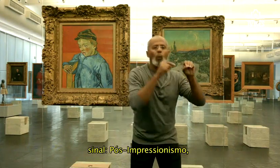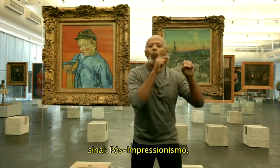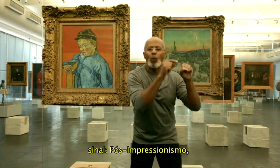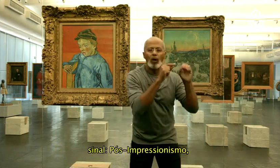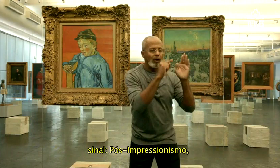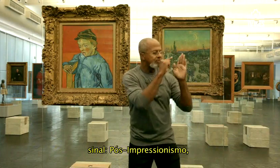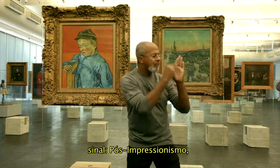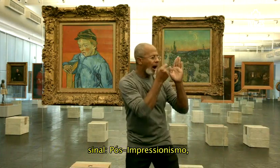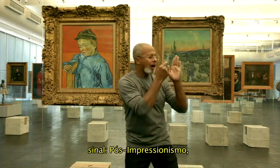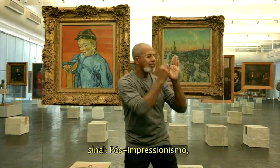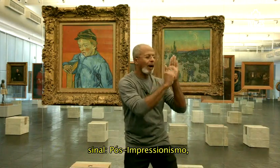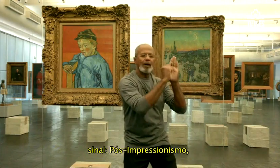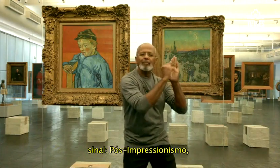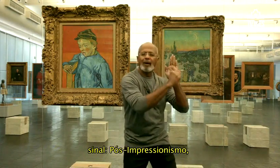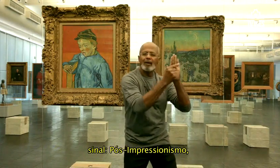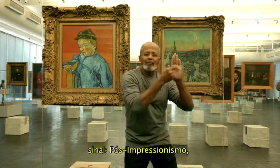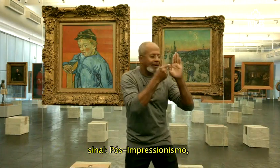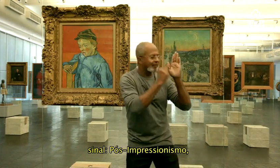Sinal, pós-impressionismo.